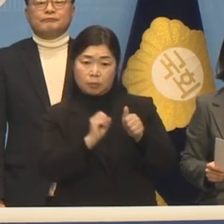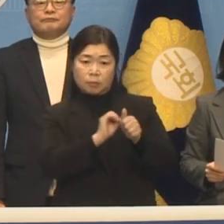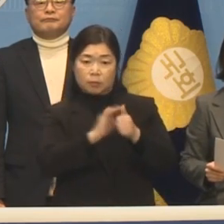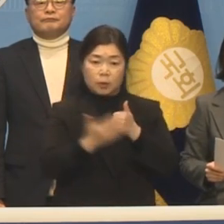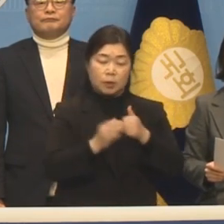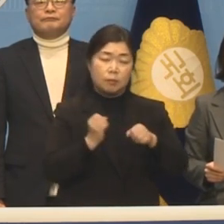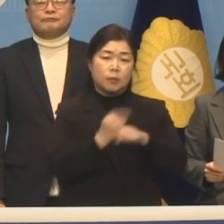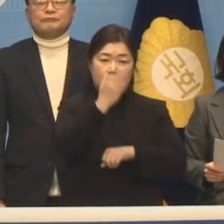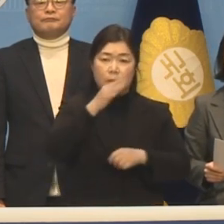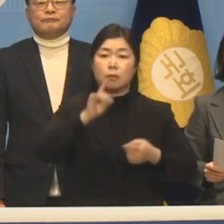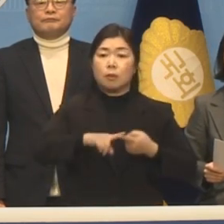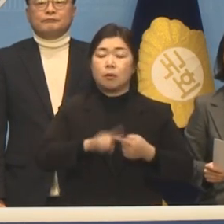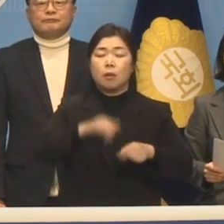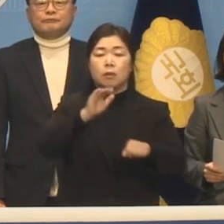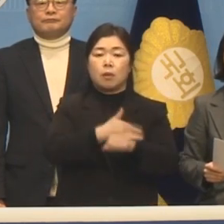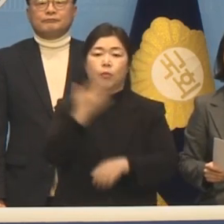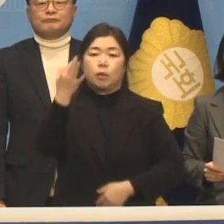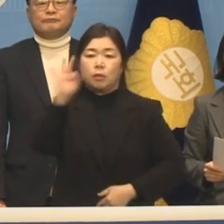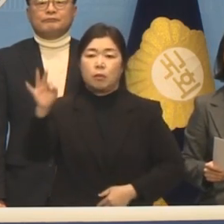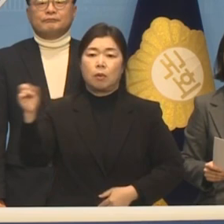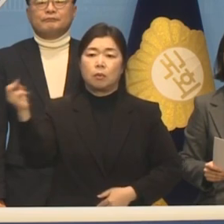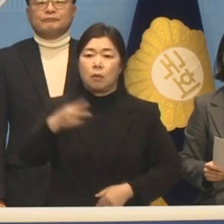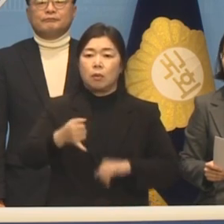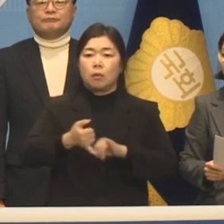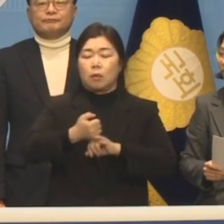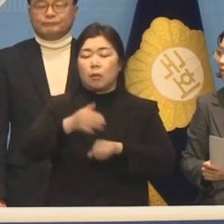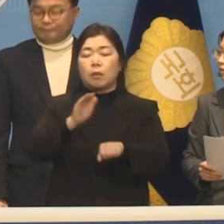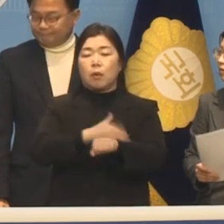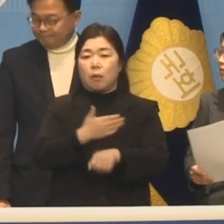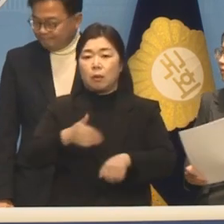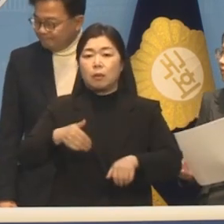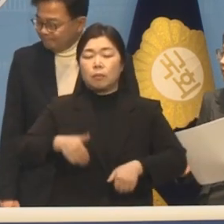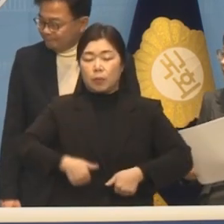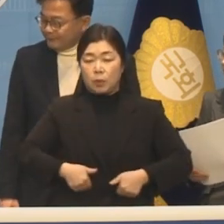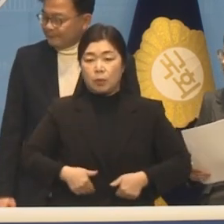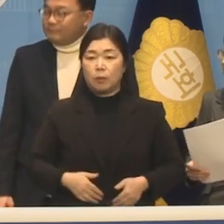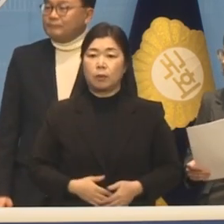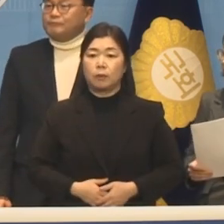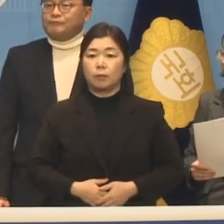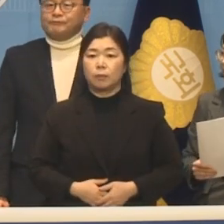잘못을 인정하고 사과해야만 합니다. 네.